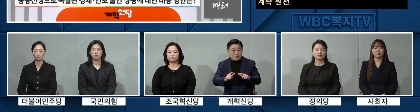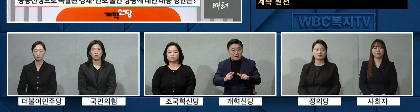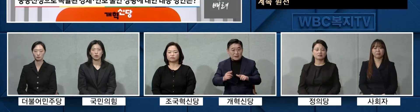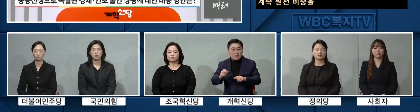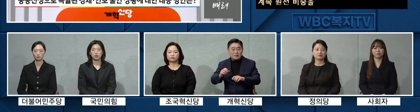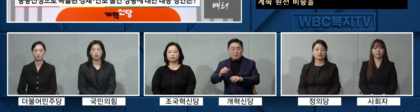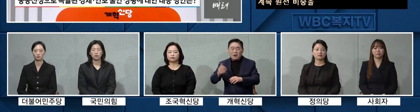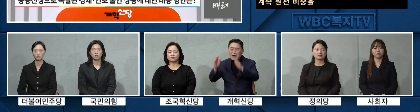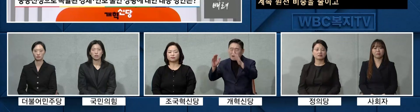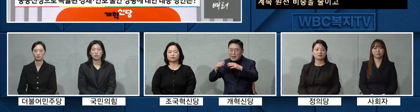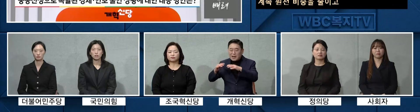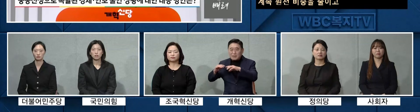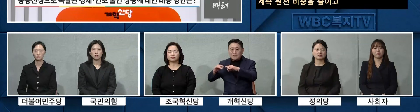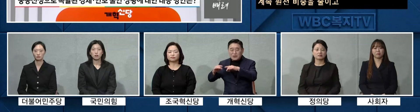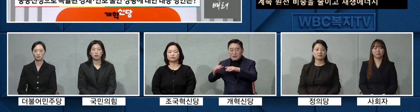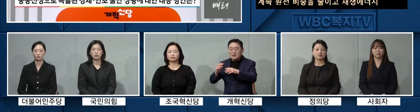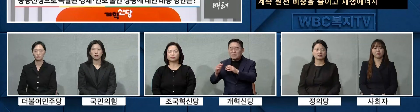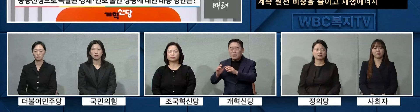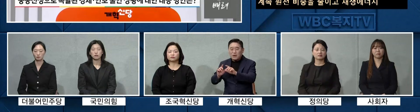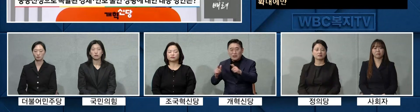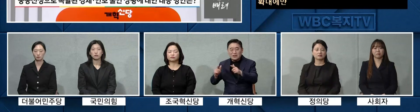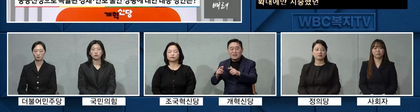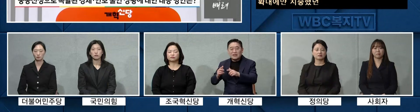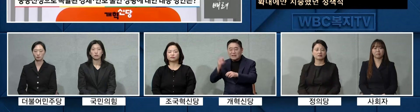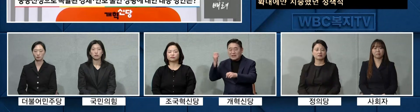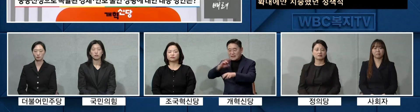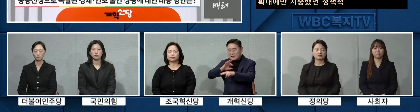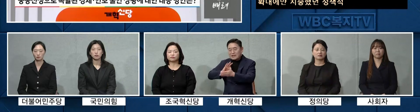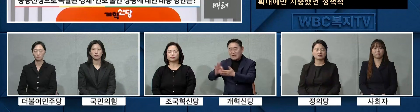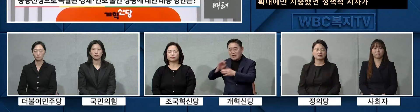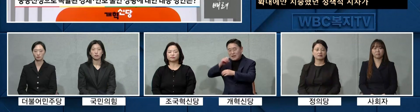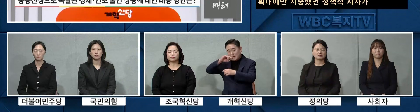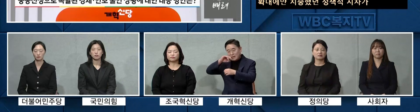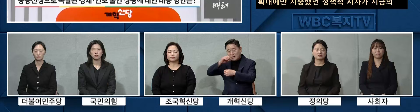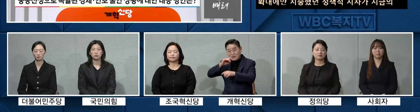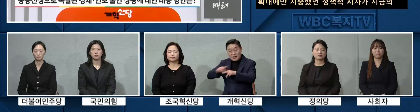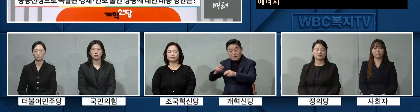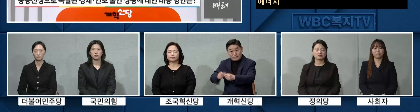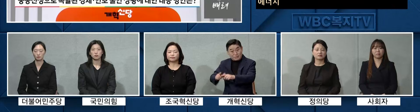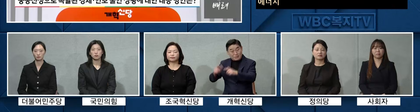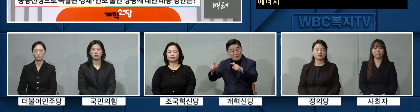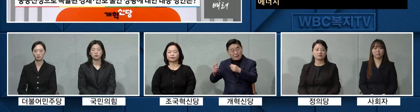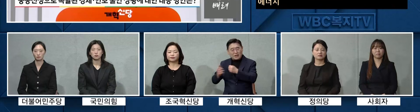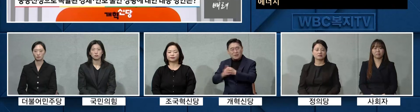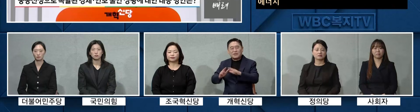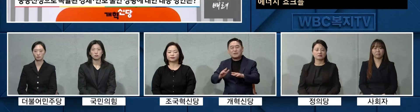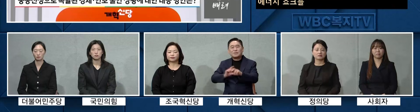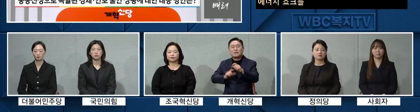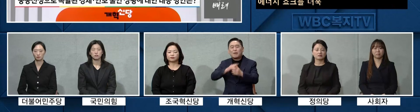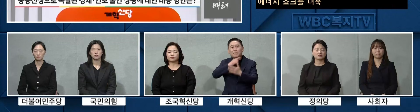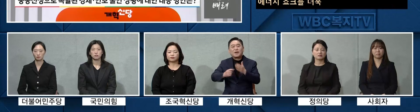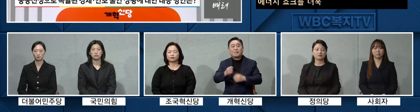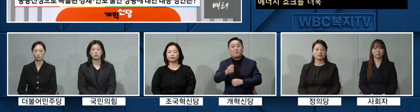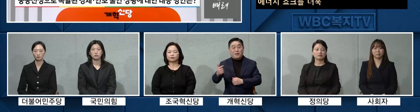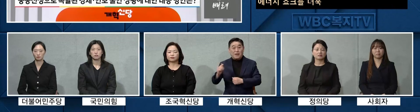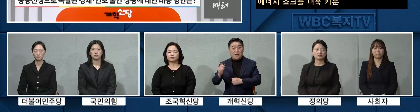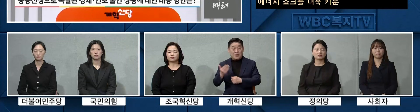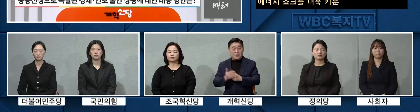확대에만 치중했던 정책적 시차가 지금의 에너지 쇼크를 더 키운 것 아니겠습니까?